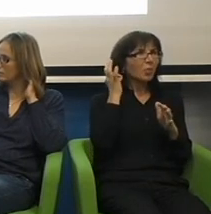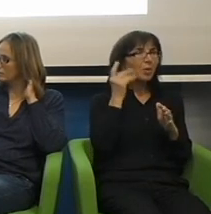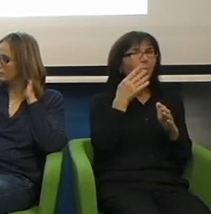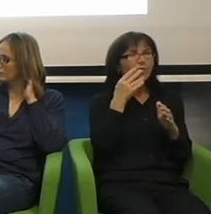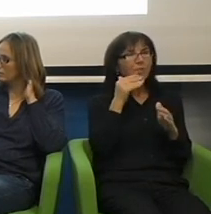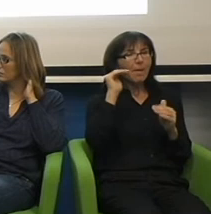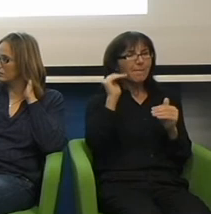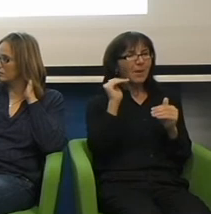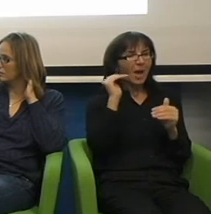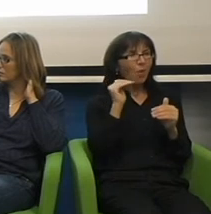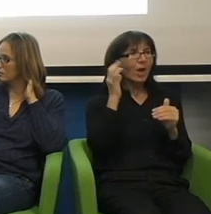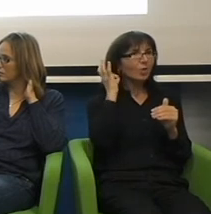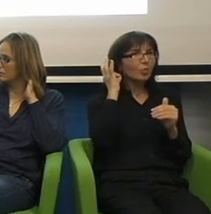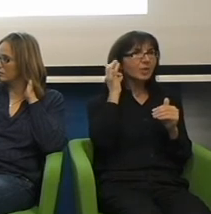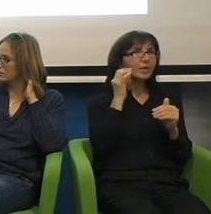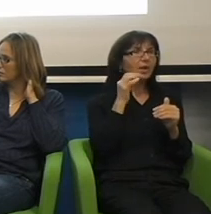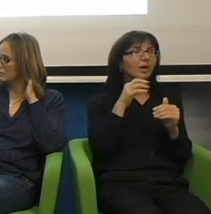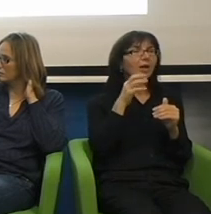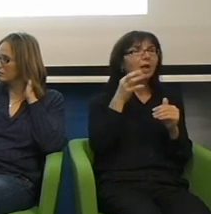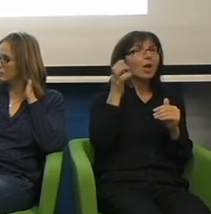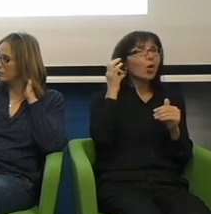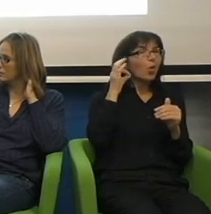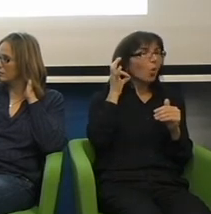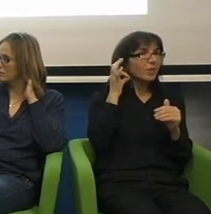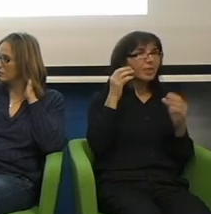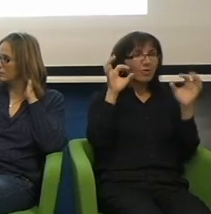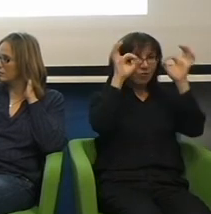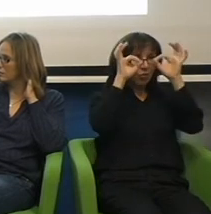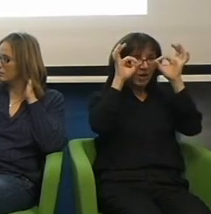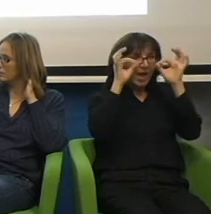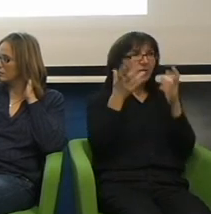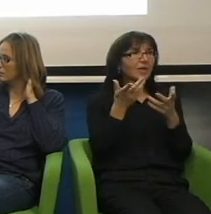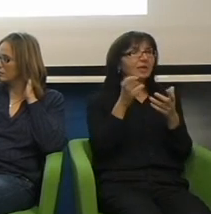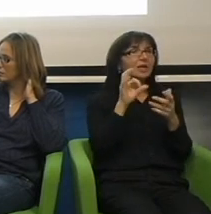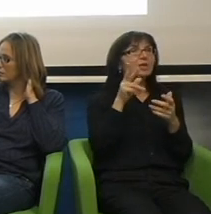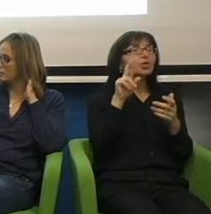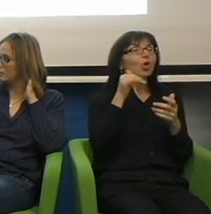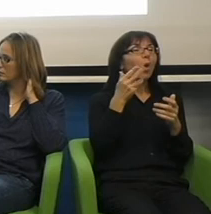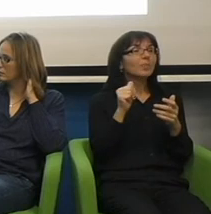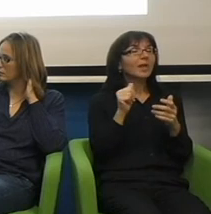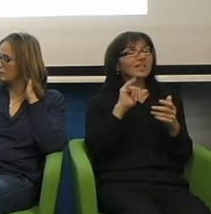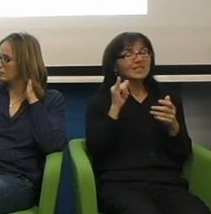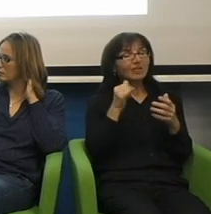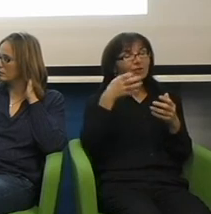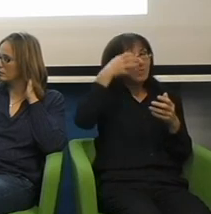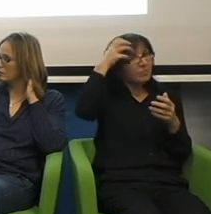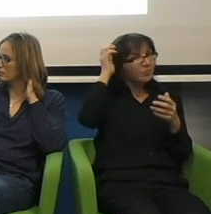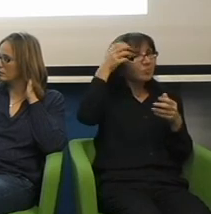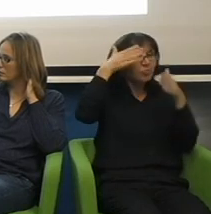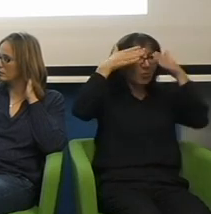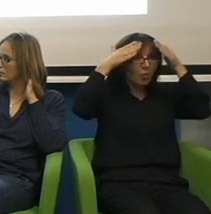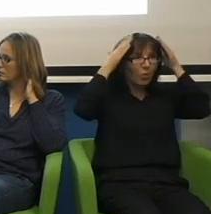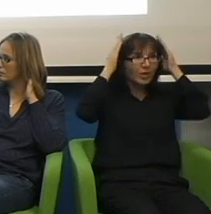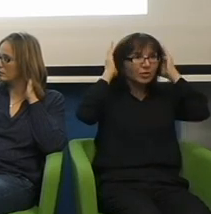kobieta, kobieta w okularach, skromna pani, zawsze przyczesane włosy,